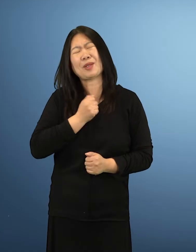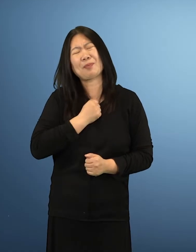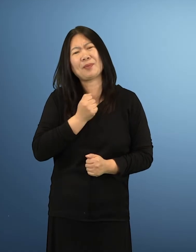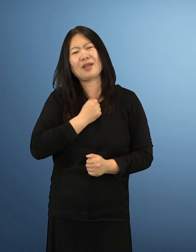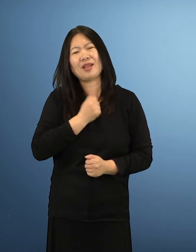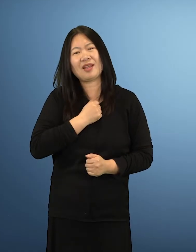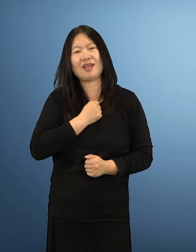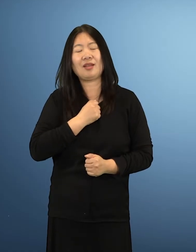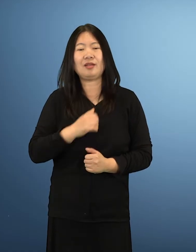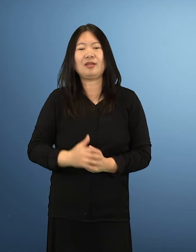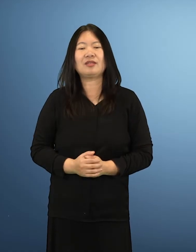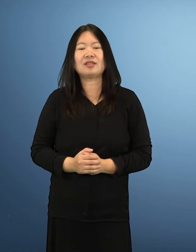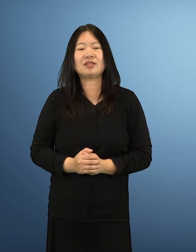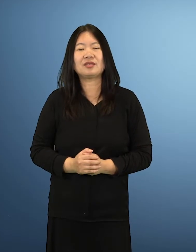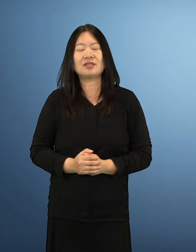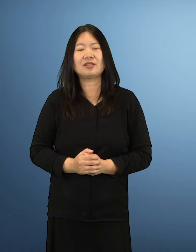답답하더라고요.